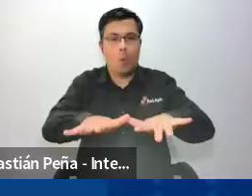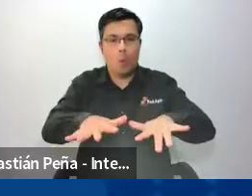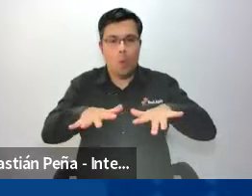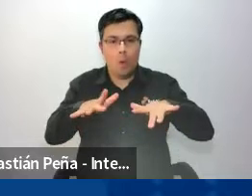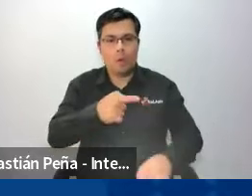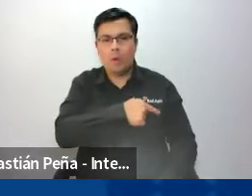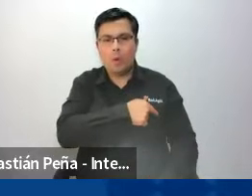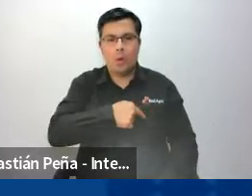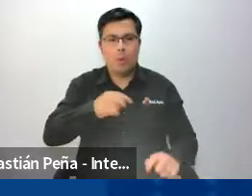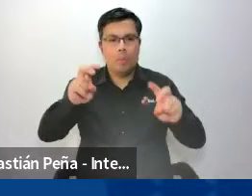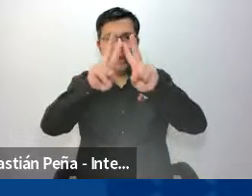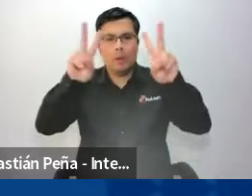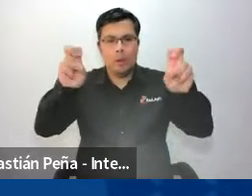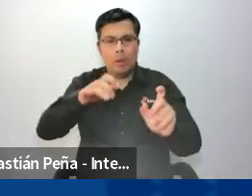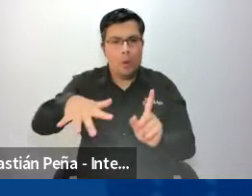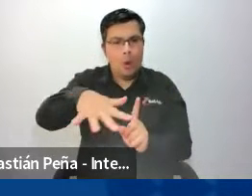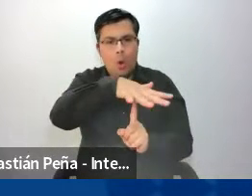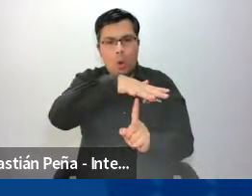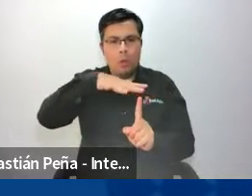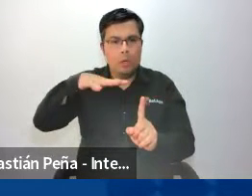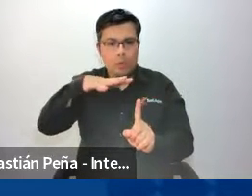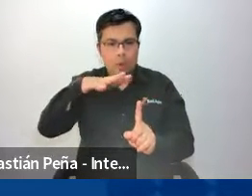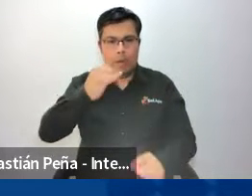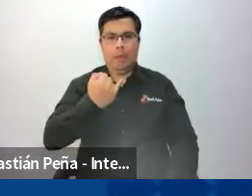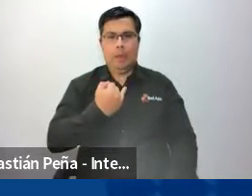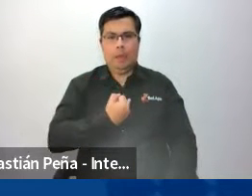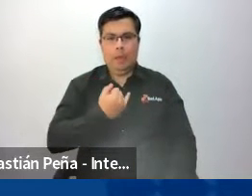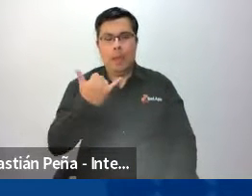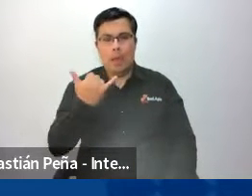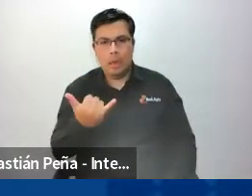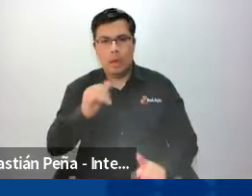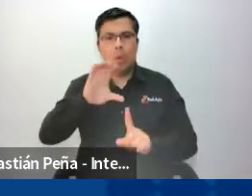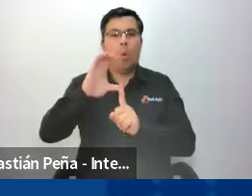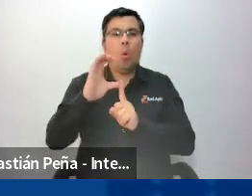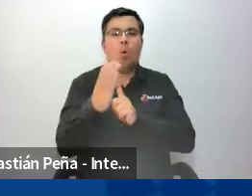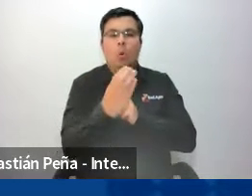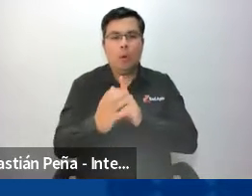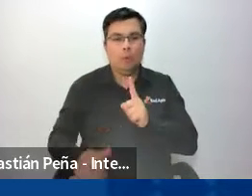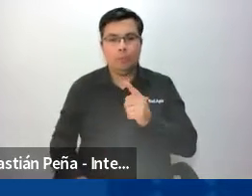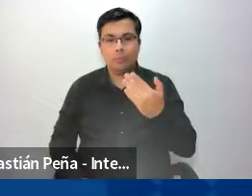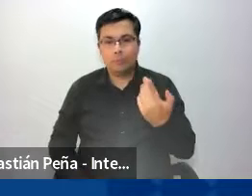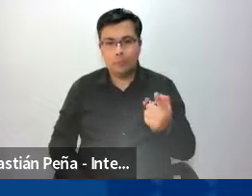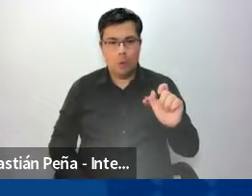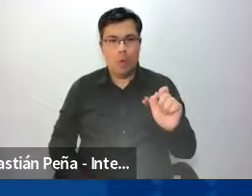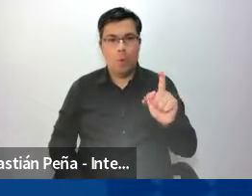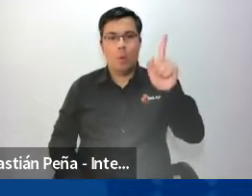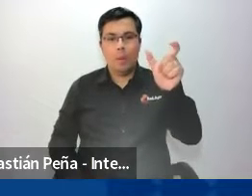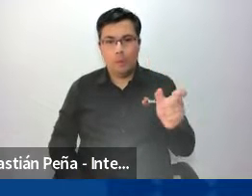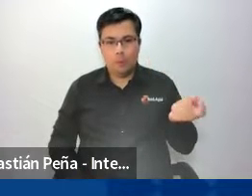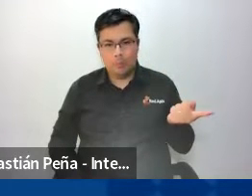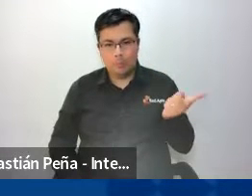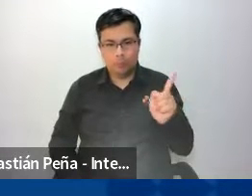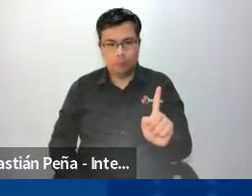denominado Condición, Identidad y Cultura, que va a estar en primera persona. Vamos a invitar a